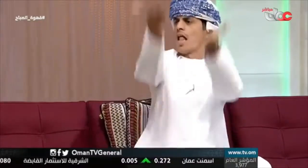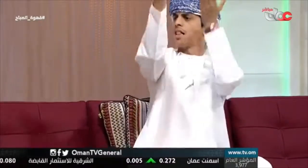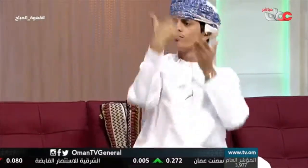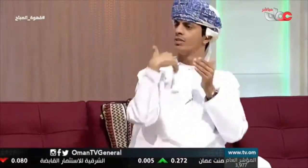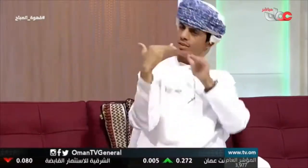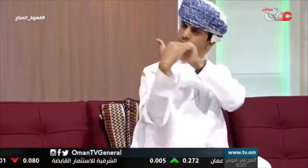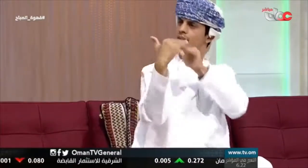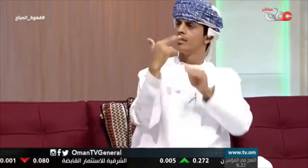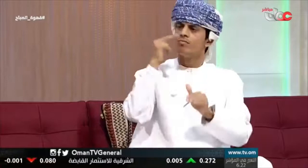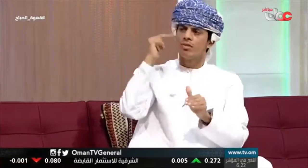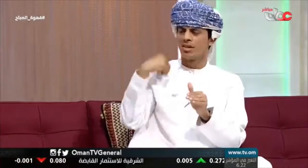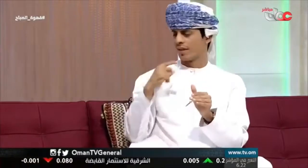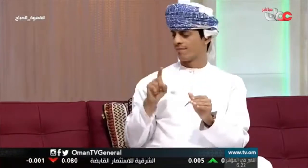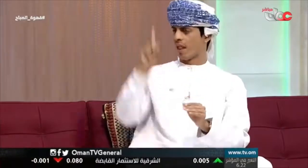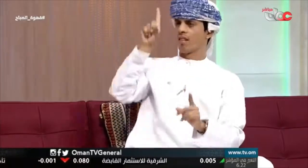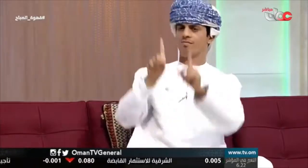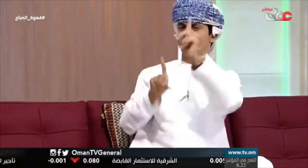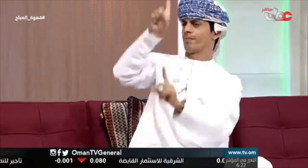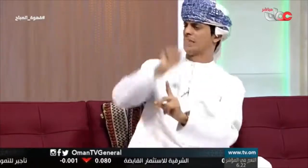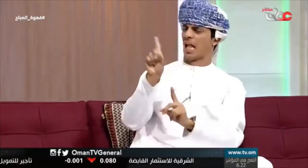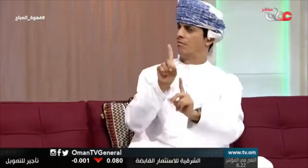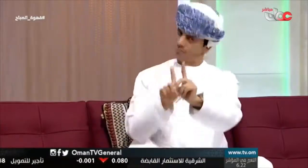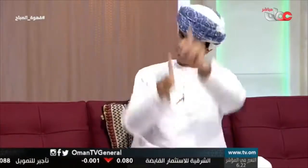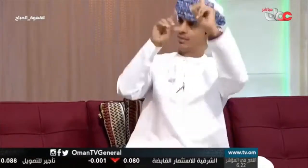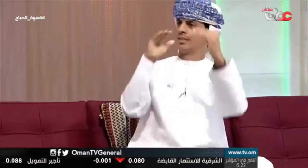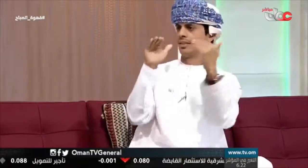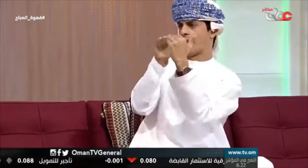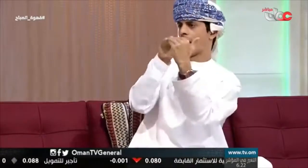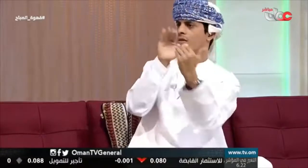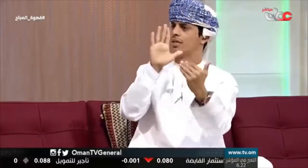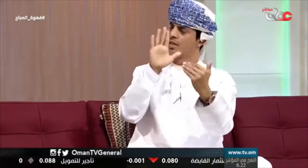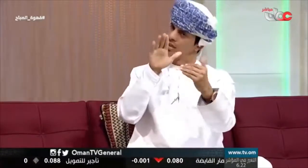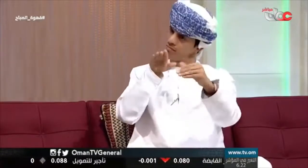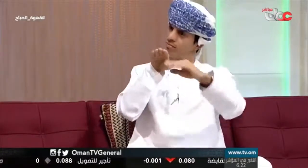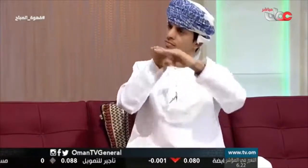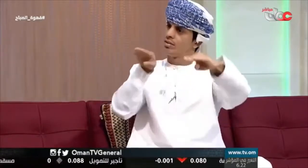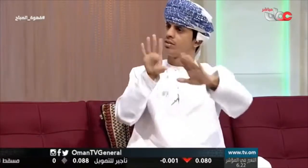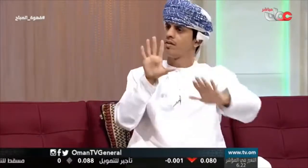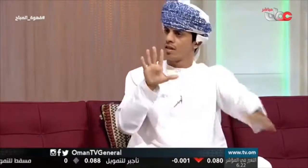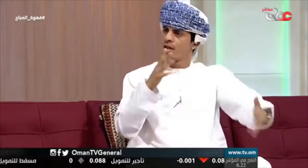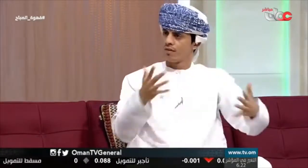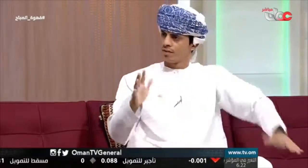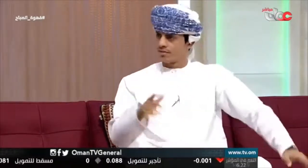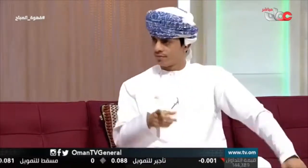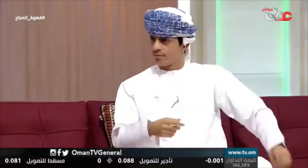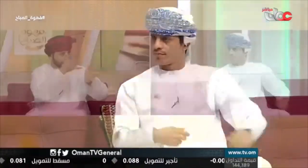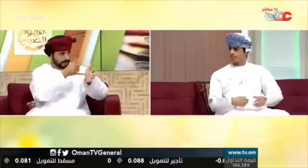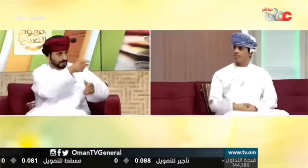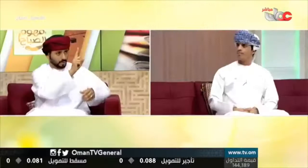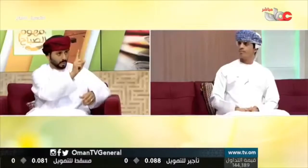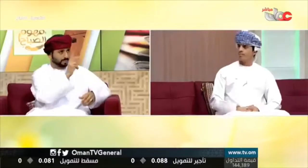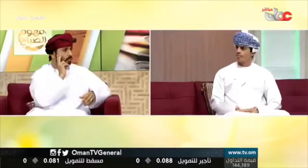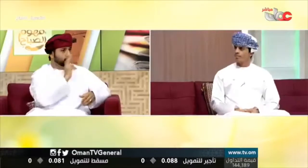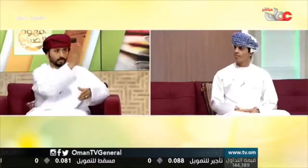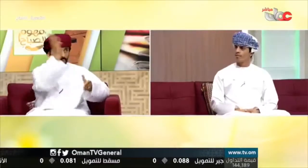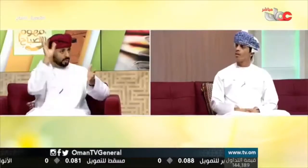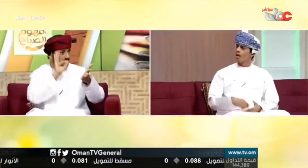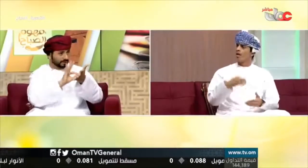الأشخاص، وأنا أناشد الأشخاص سواء السامعين أو الأشخاص ذوي الإعاقة، نحن كلنا سواسية. نعم، سؤال بالنسبة لك أنت، بالنسبة لك أنت كل